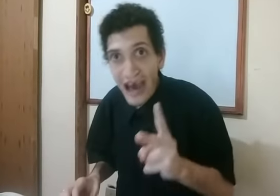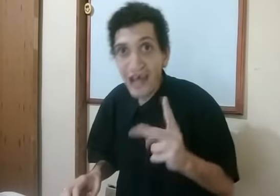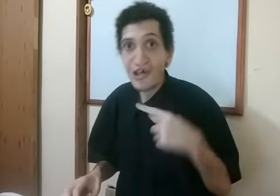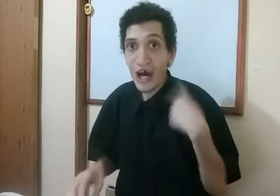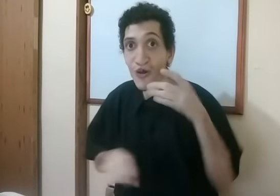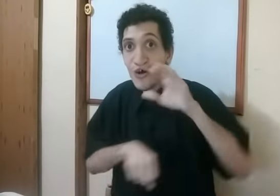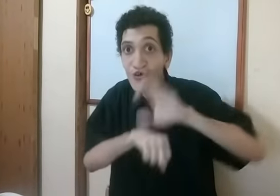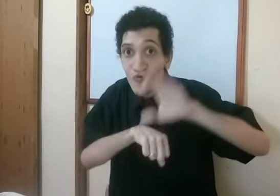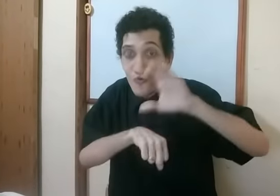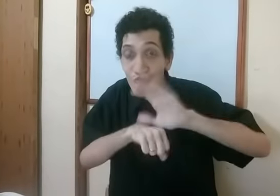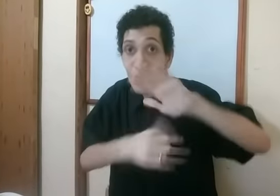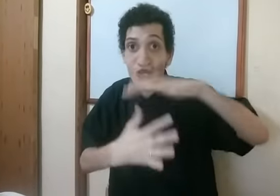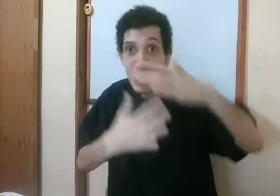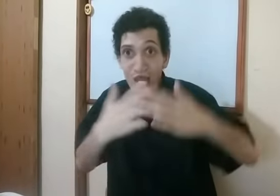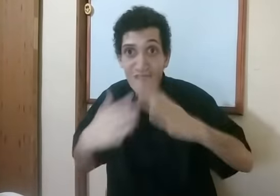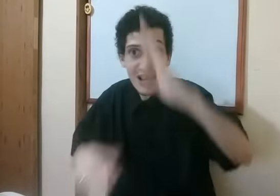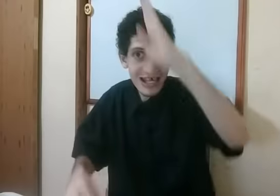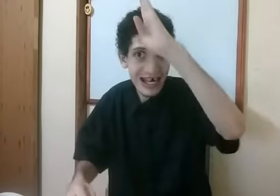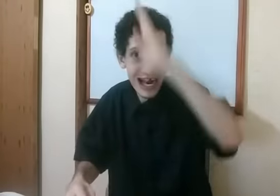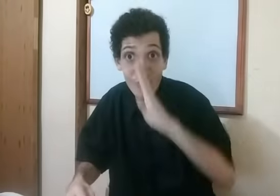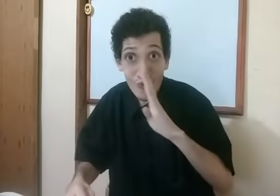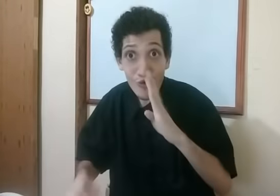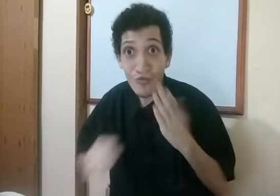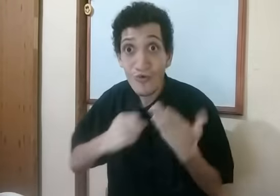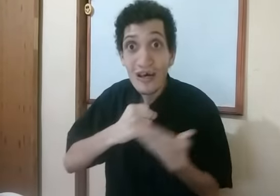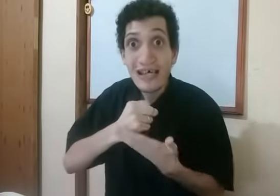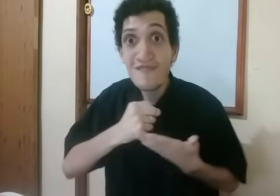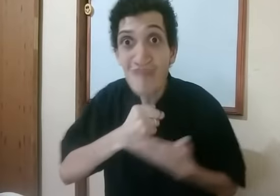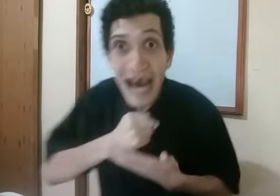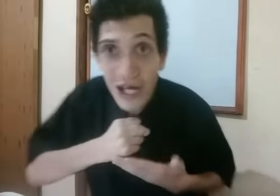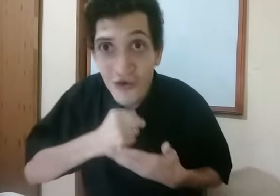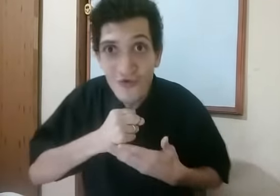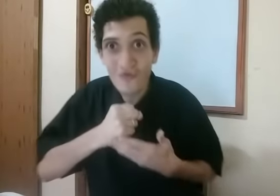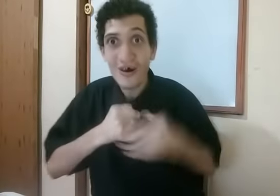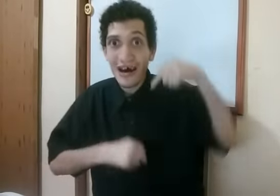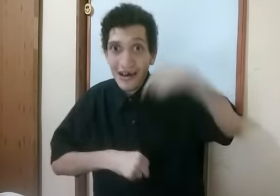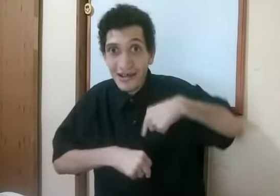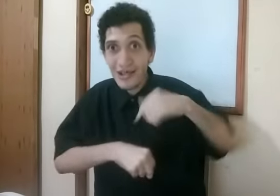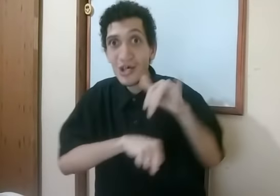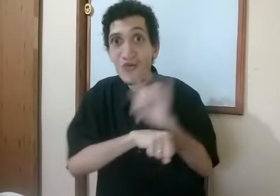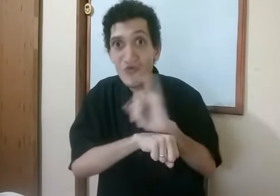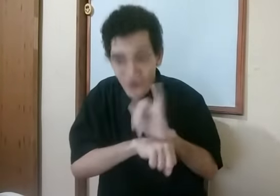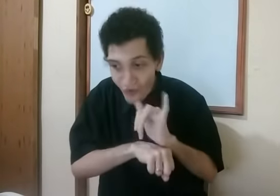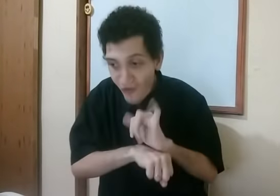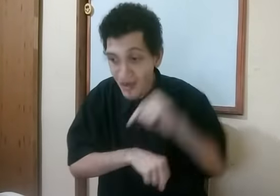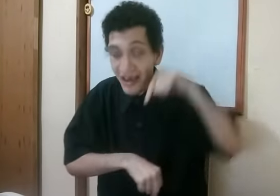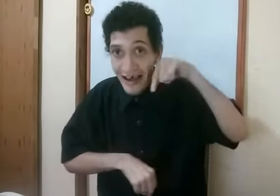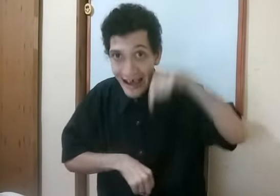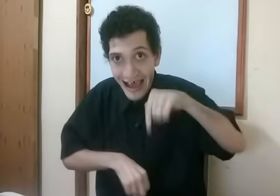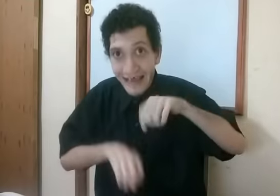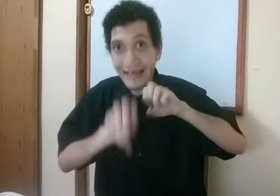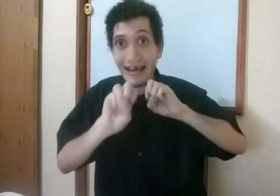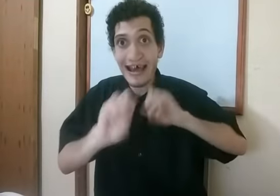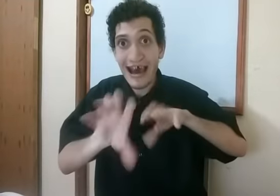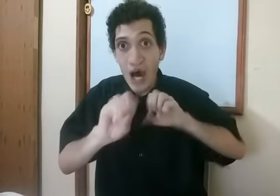comunidade, o nosso curso de Libras gratuito e básico aqui no YouTube. Essa é a aula